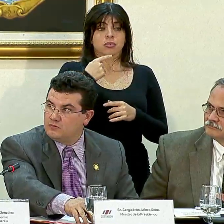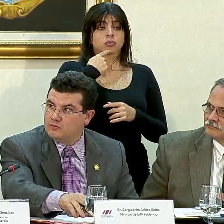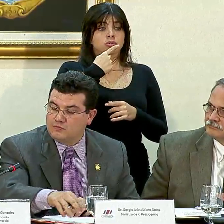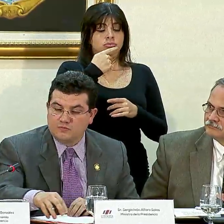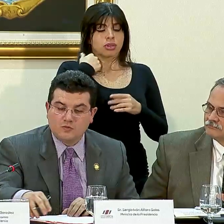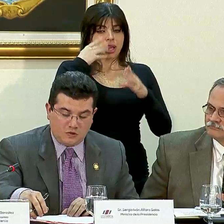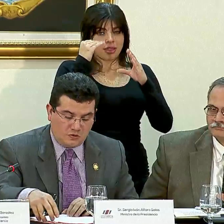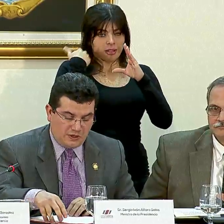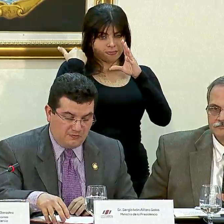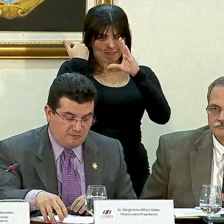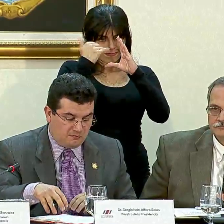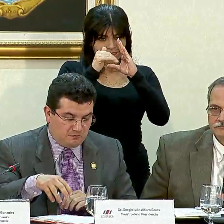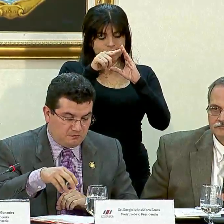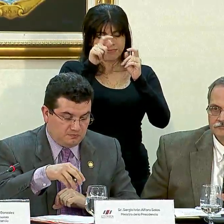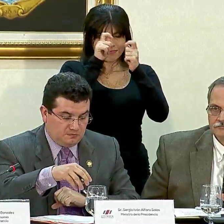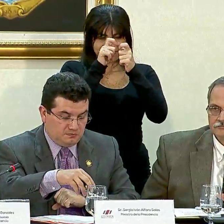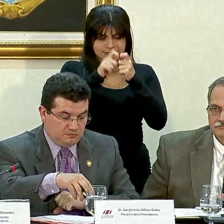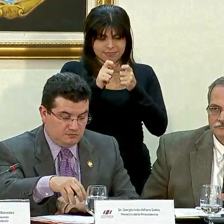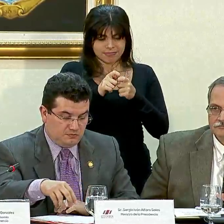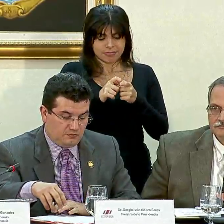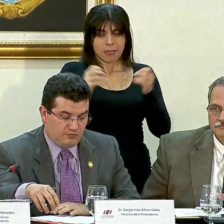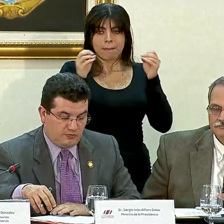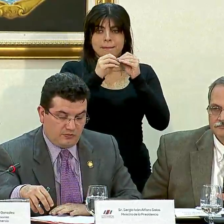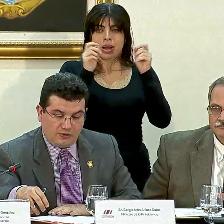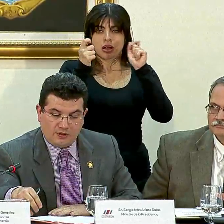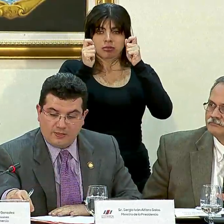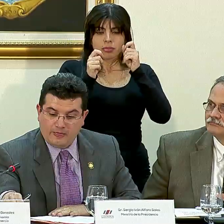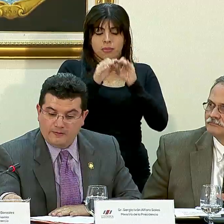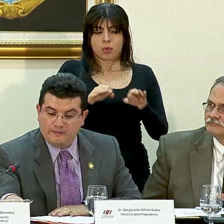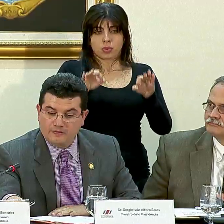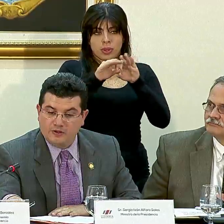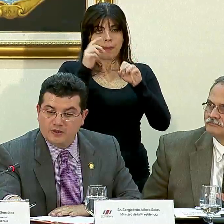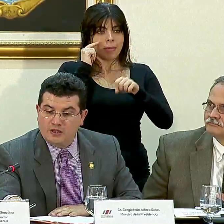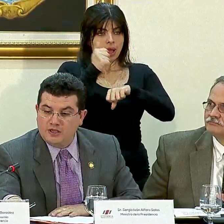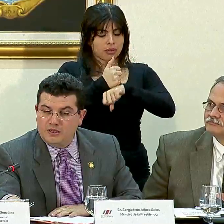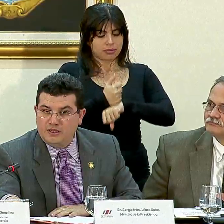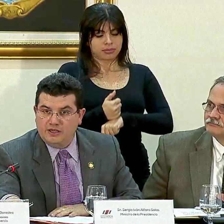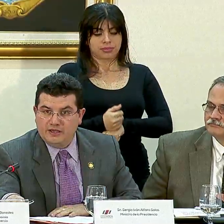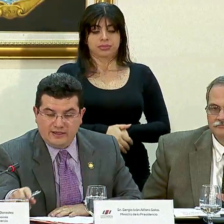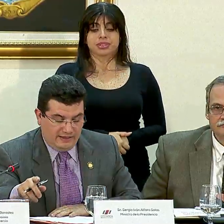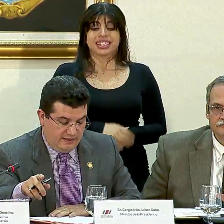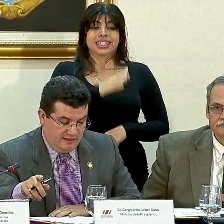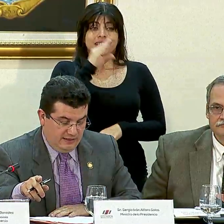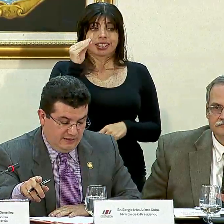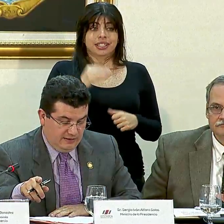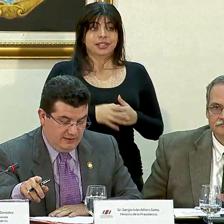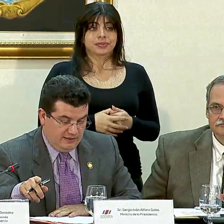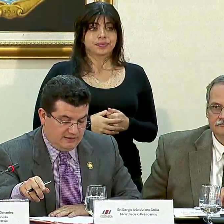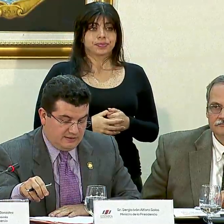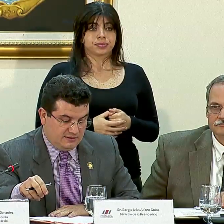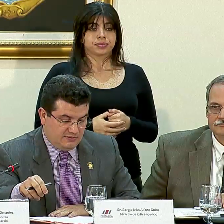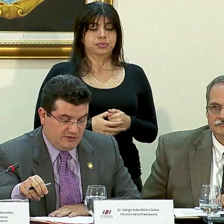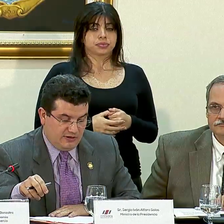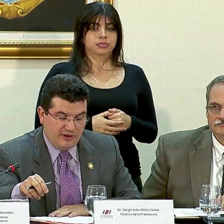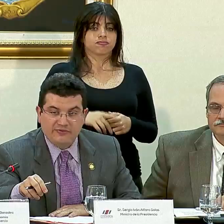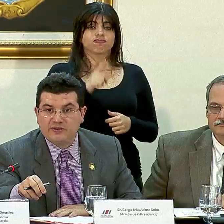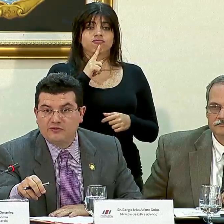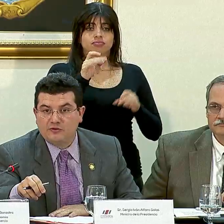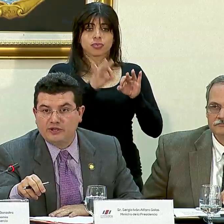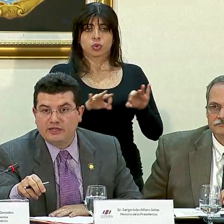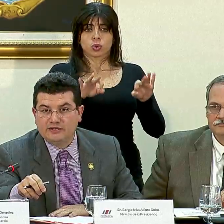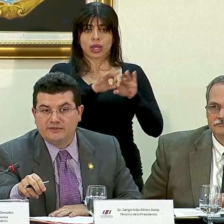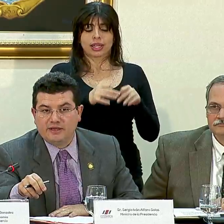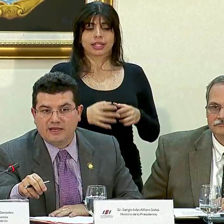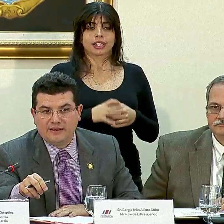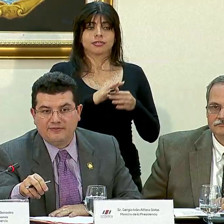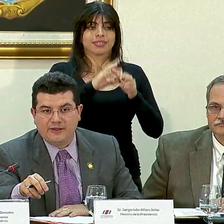enviar el detalle donde habrán varios anuncios importantes para el sector agropecuario. Y es relevante